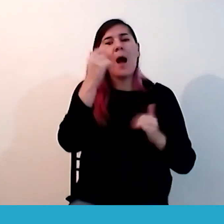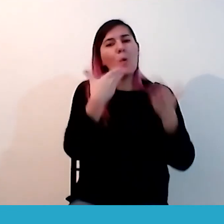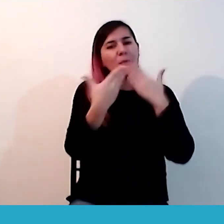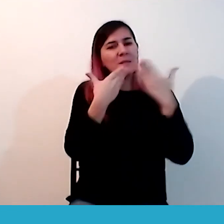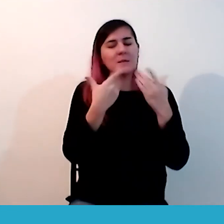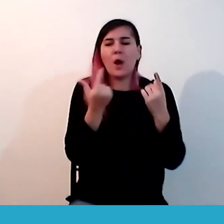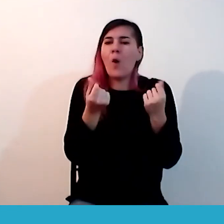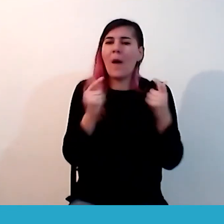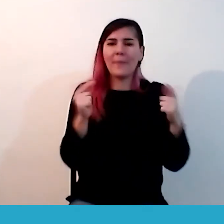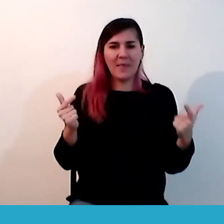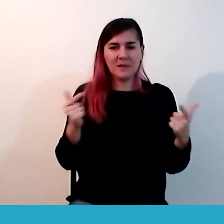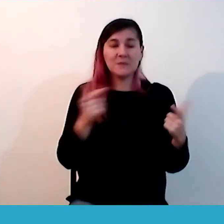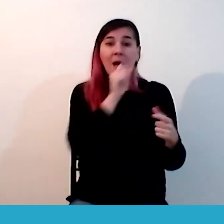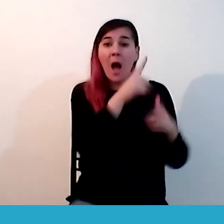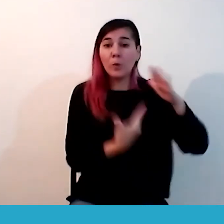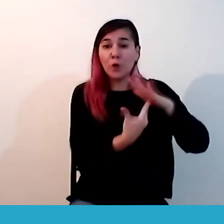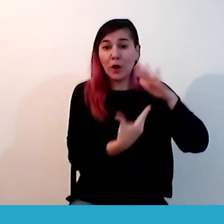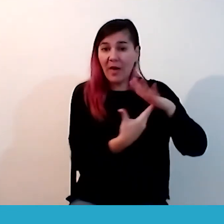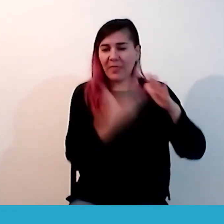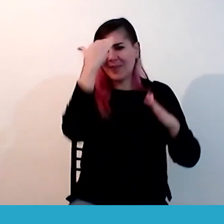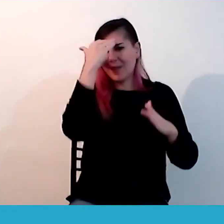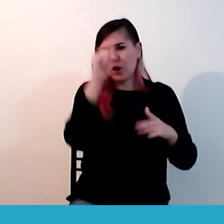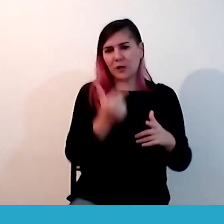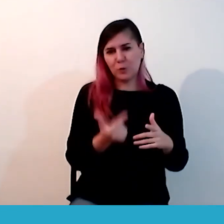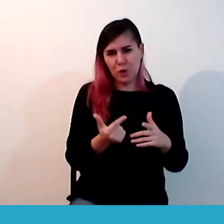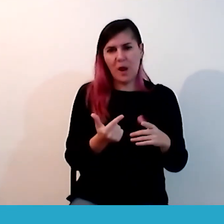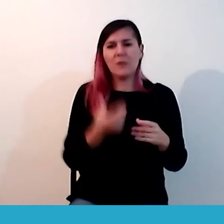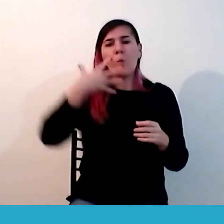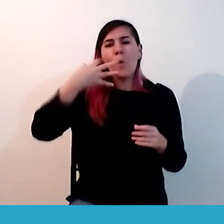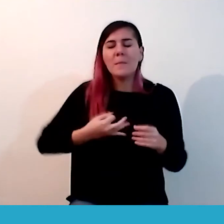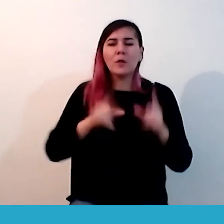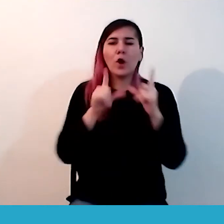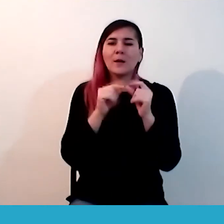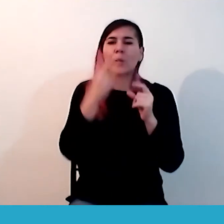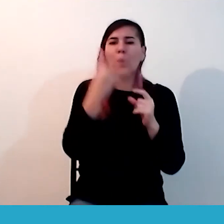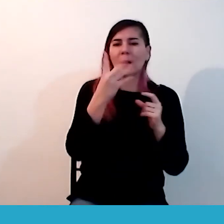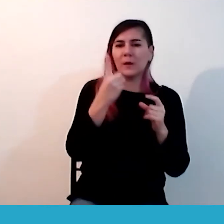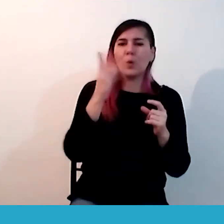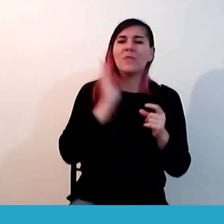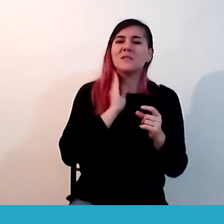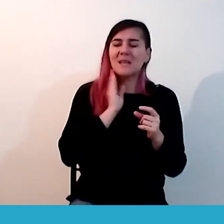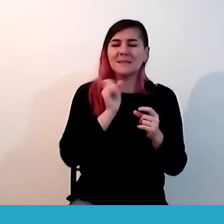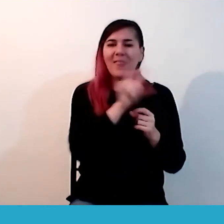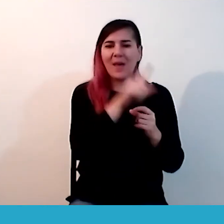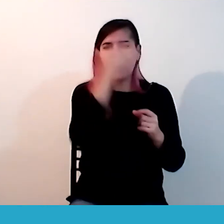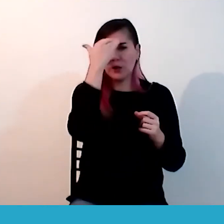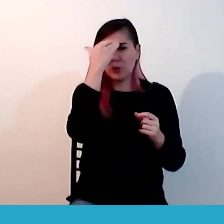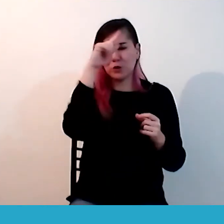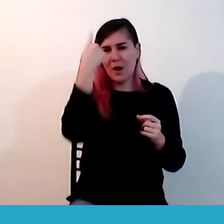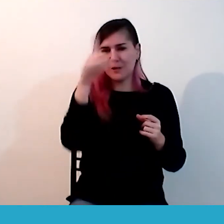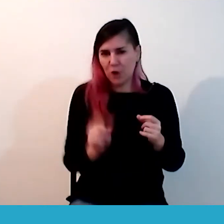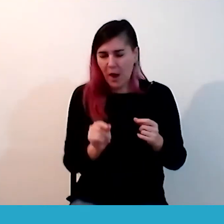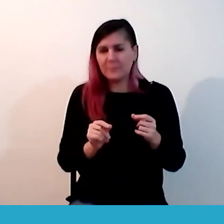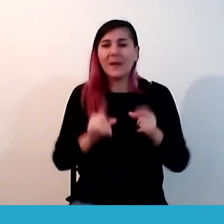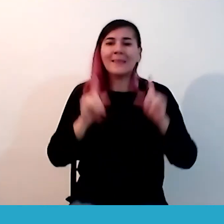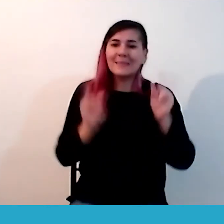validez, debiendo las autoridades declararla inconstitucional en cumplimiento de los artículos 41 y 16 de la Constitución Nacional, así como por la